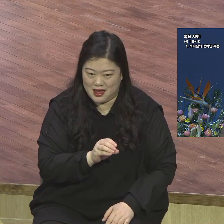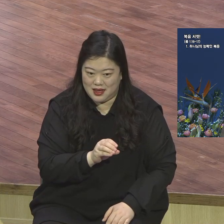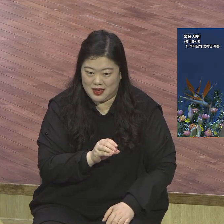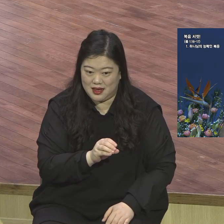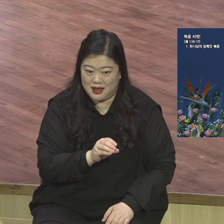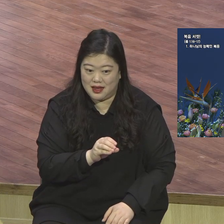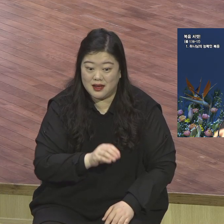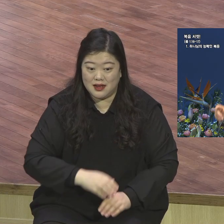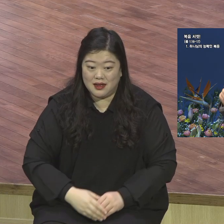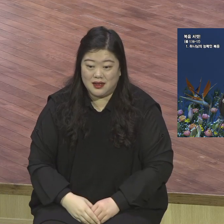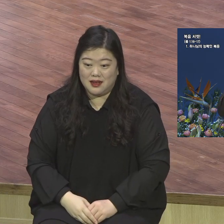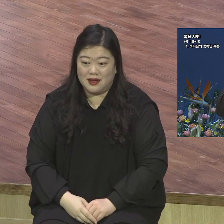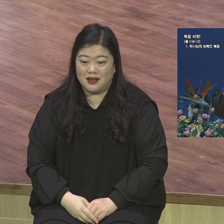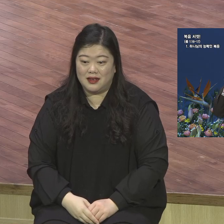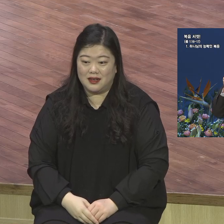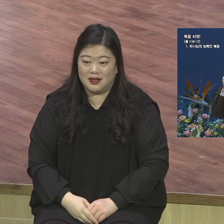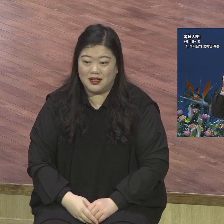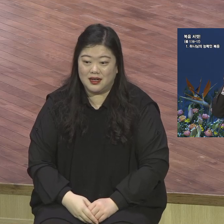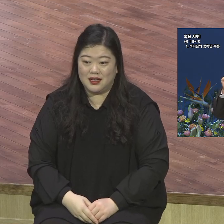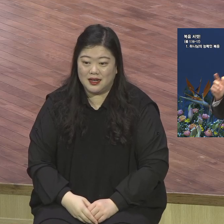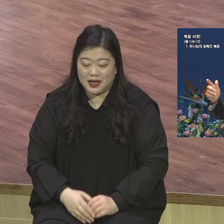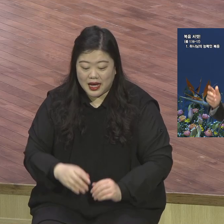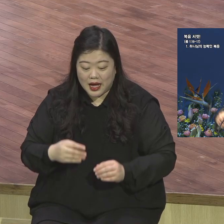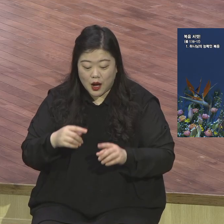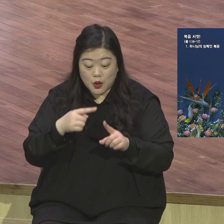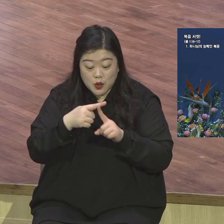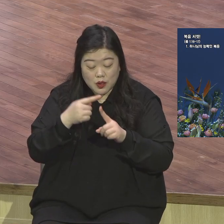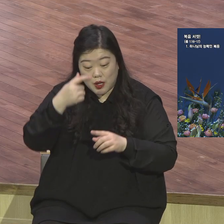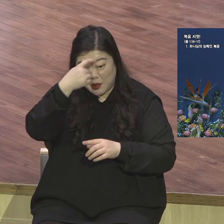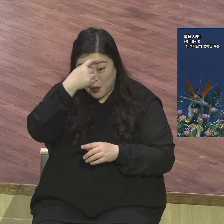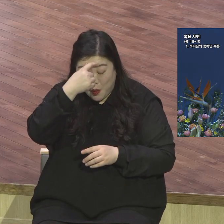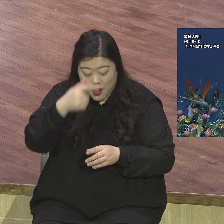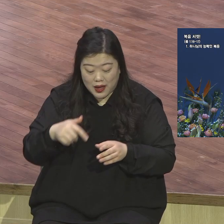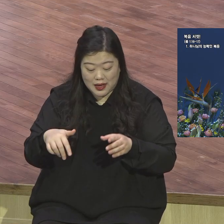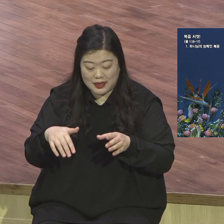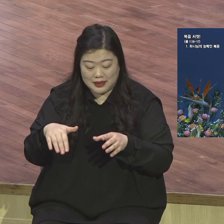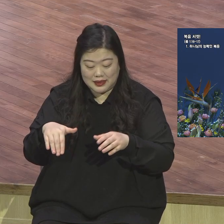기독교인들이 믿음의 표시로 그렇게